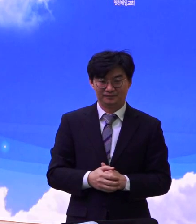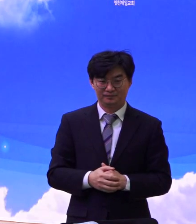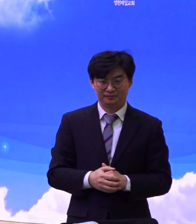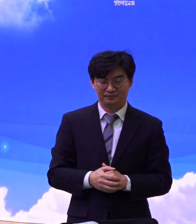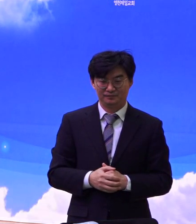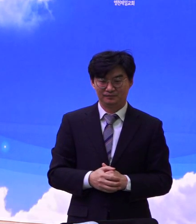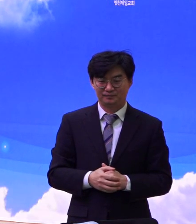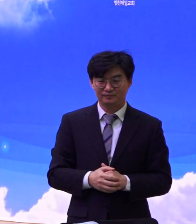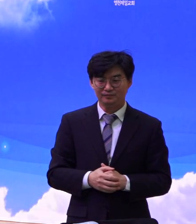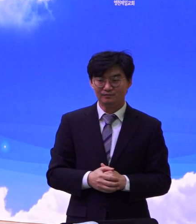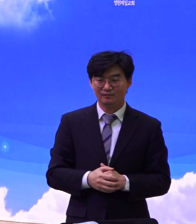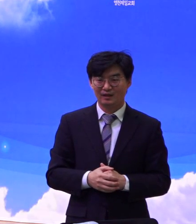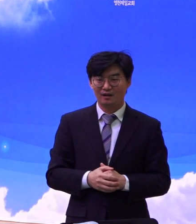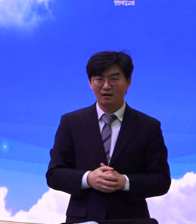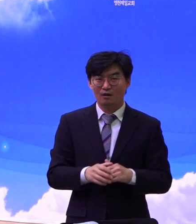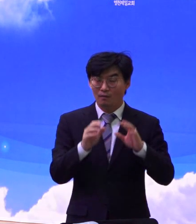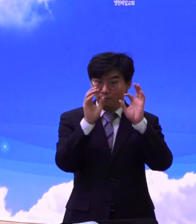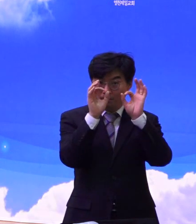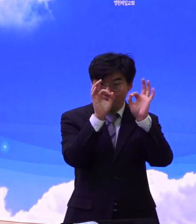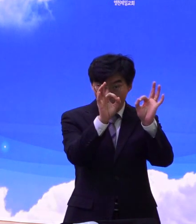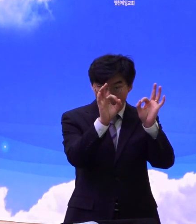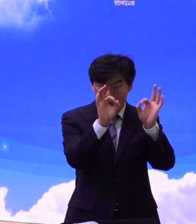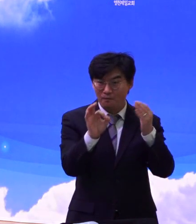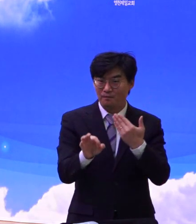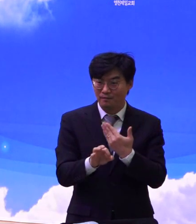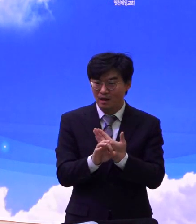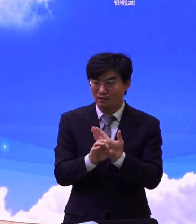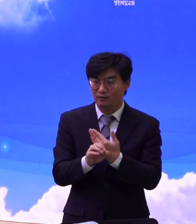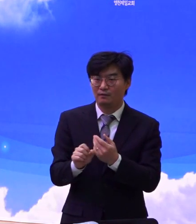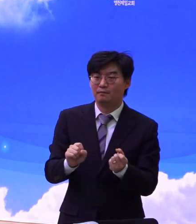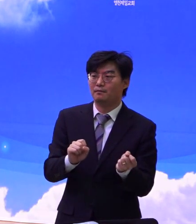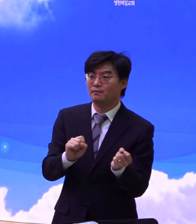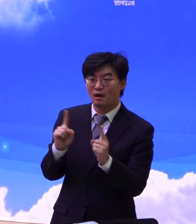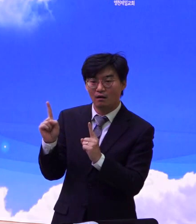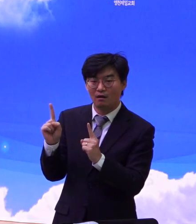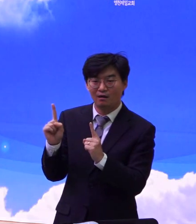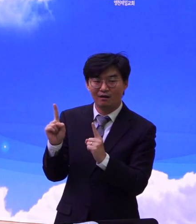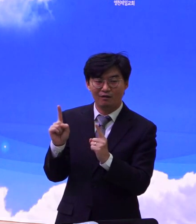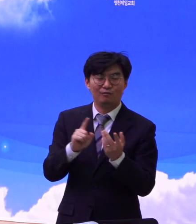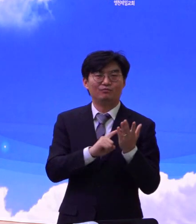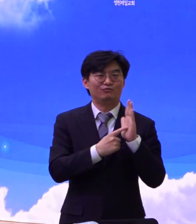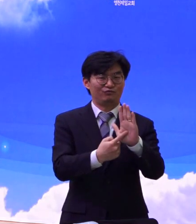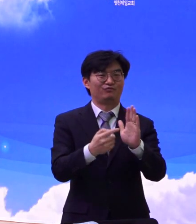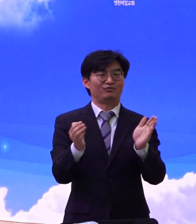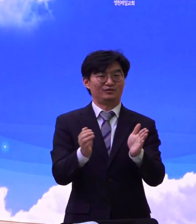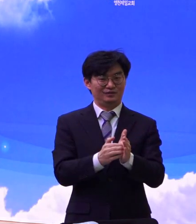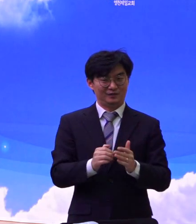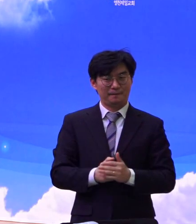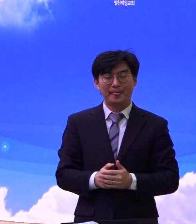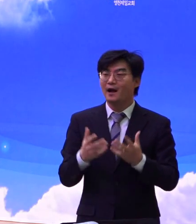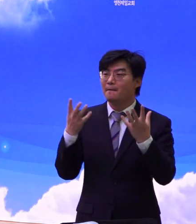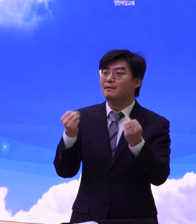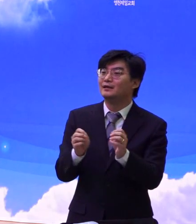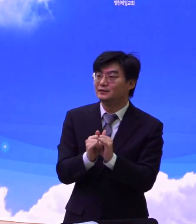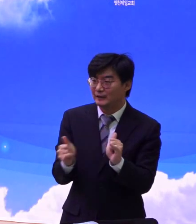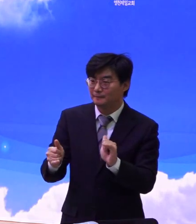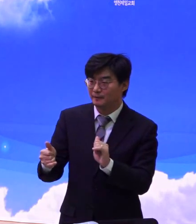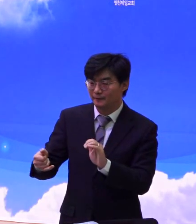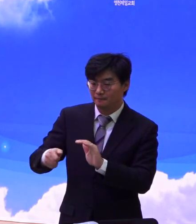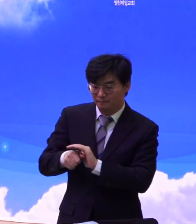이 놀라운 사건 후에 모세의 놋뱀이 남았겠죠. 많은 사람들이 뱀에 물리고서도 장대에